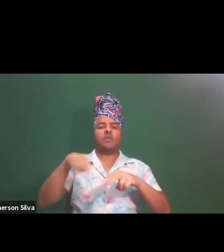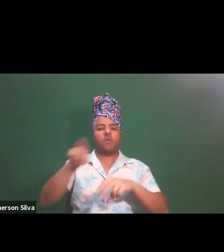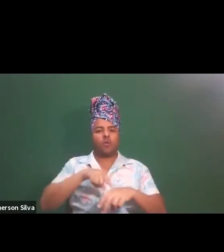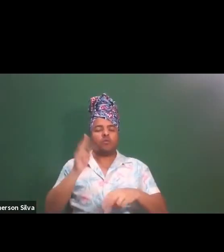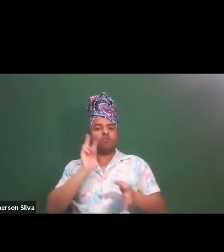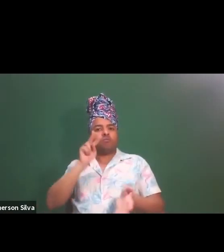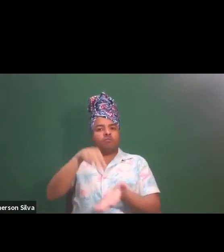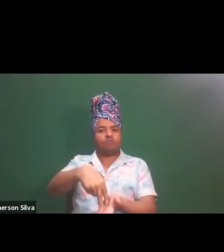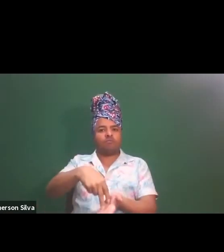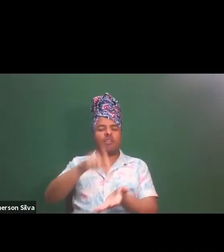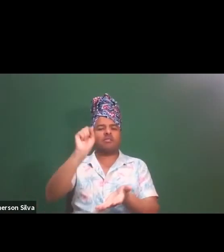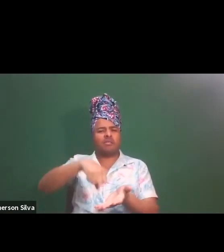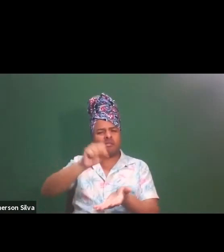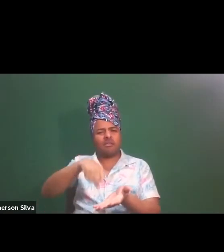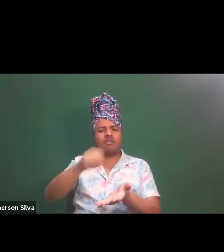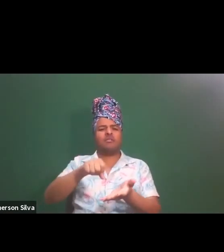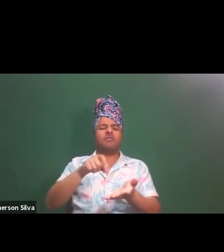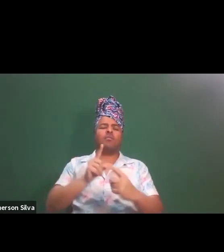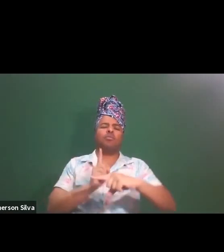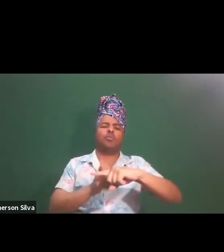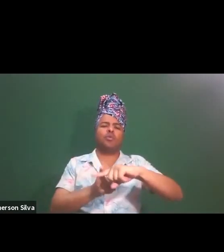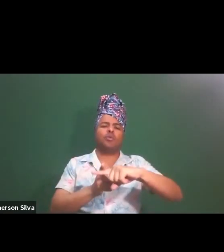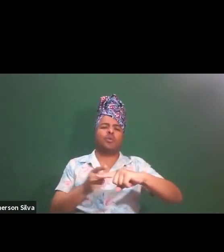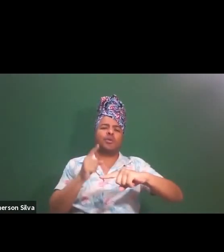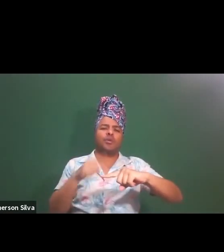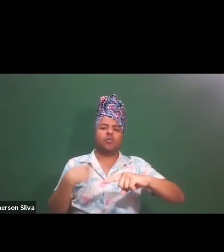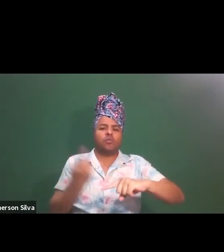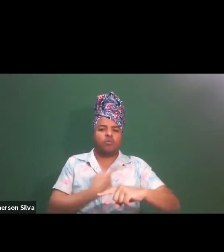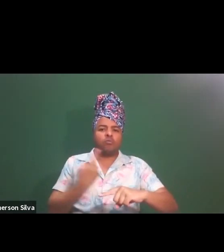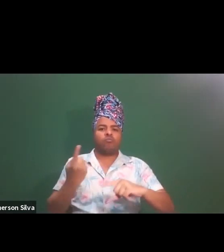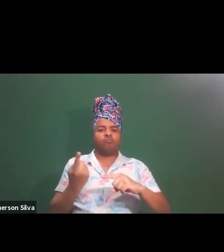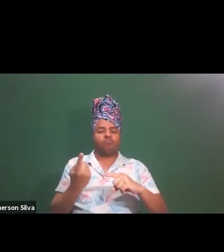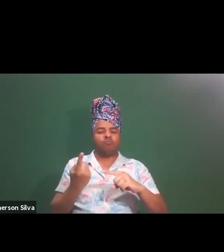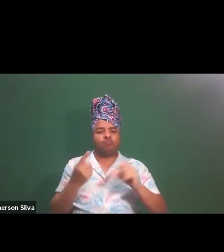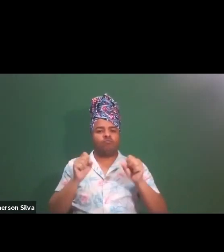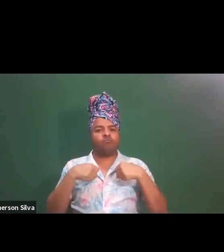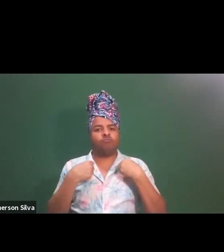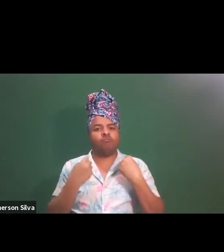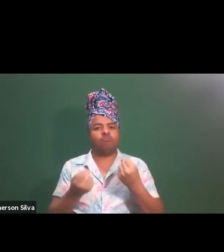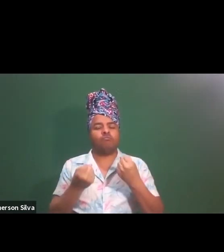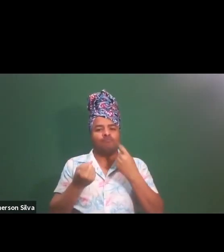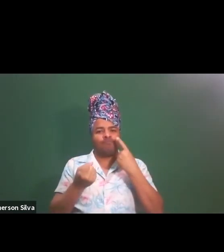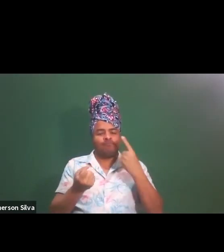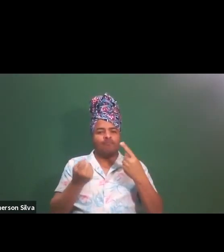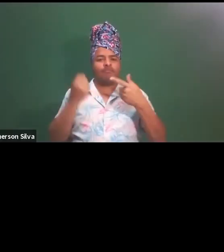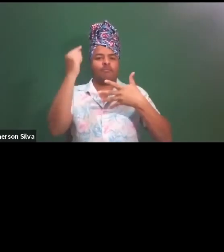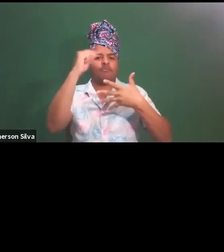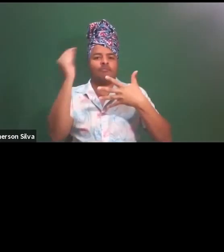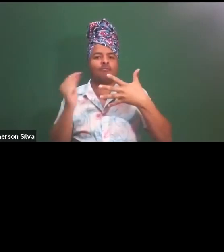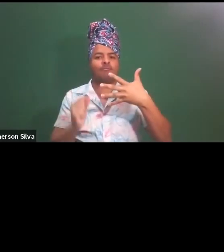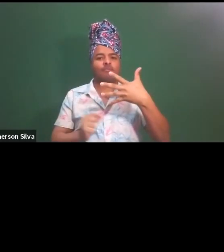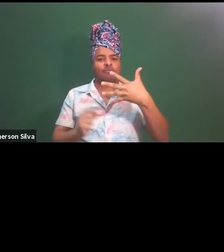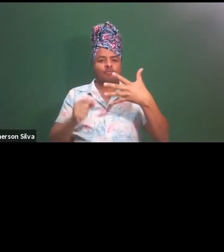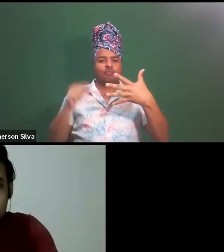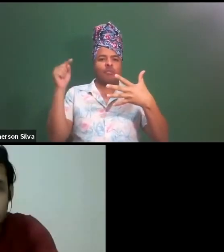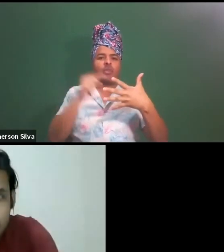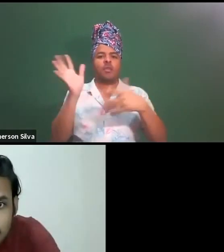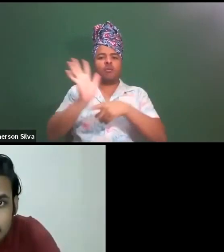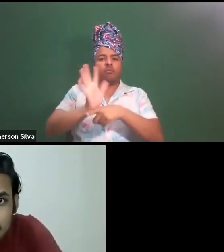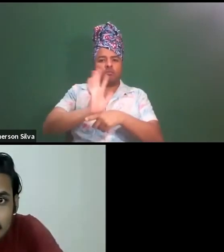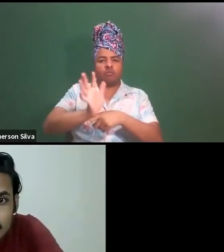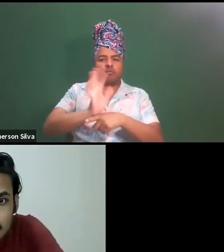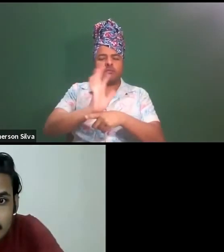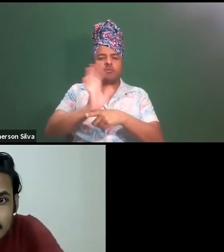resistência porque, ao tratar dos elementos que compõem esse filme,